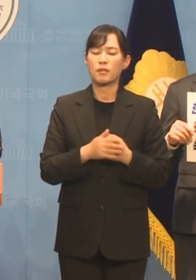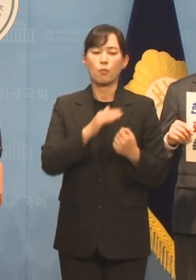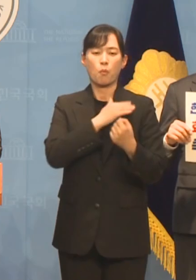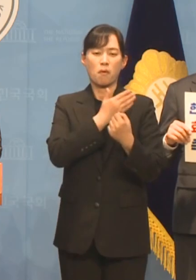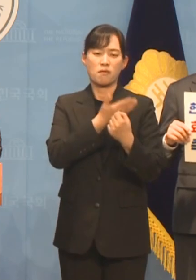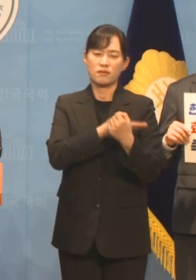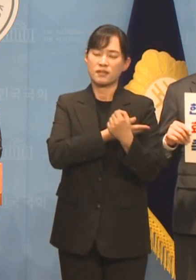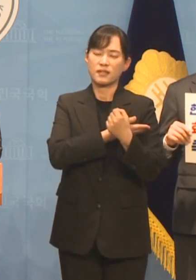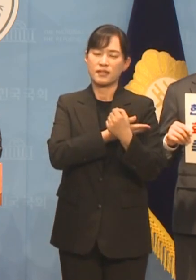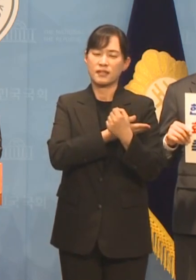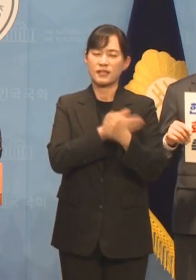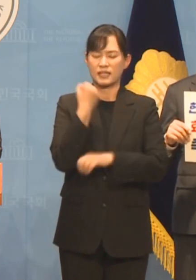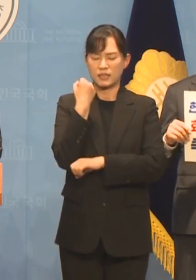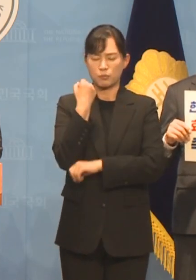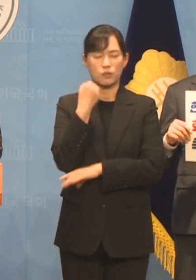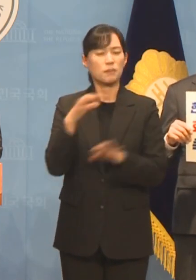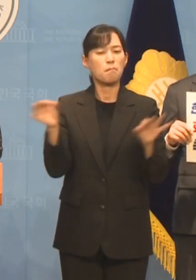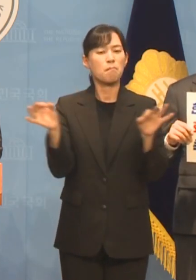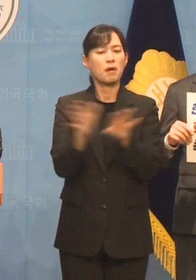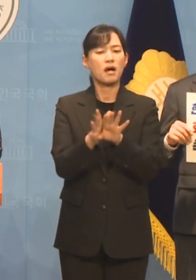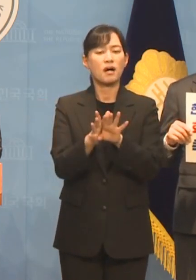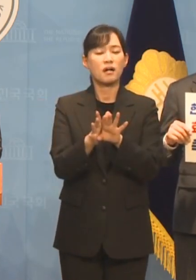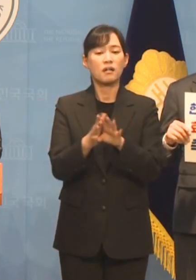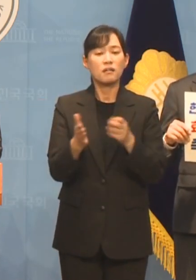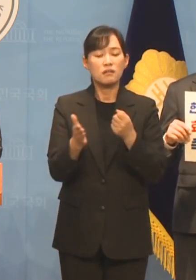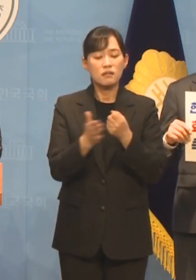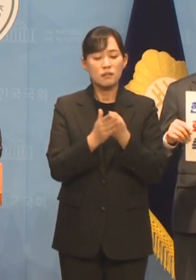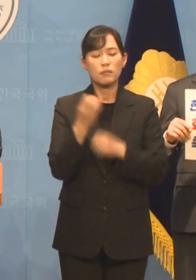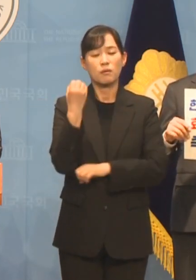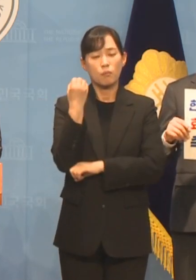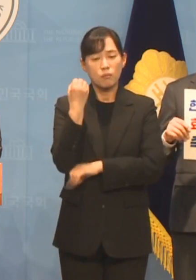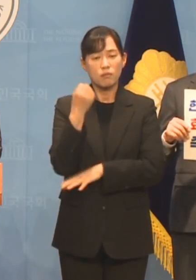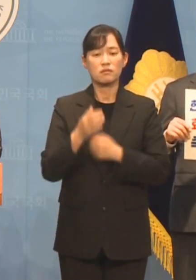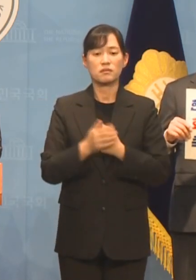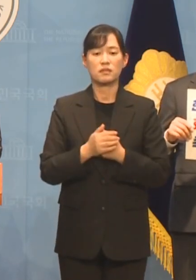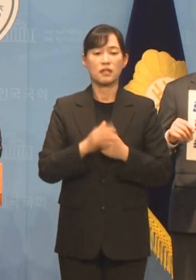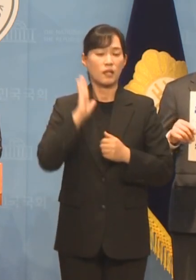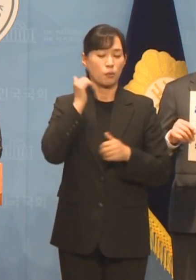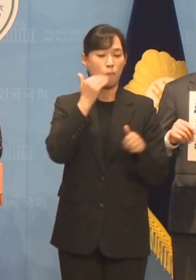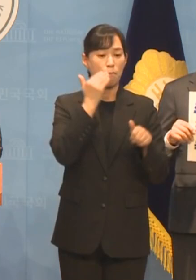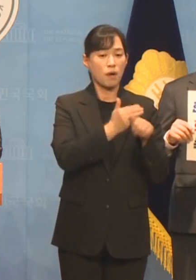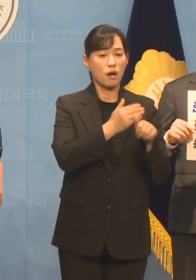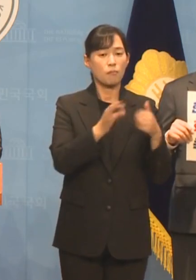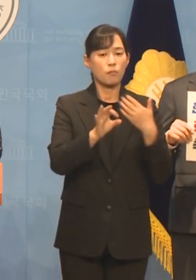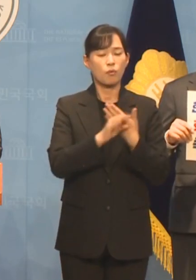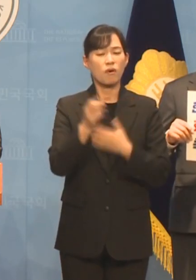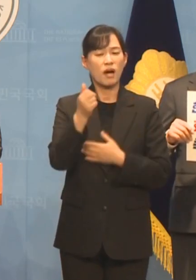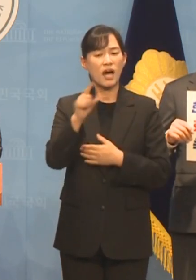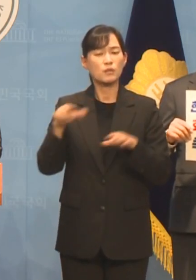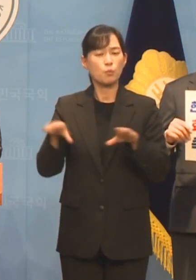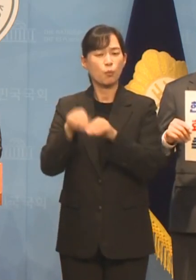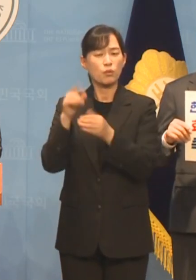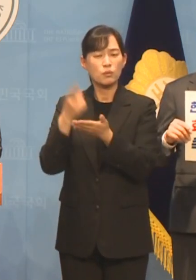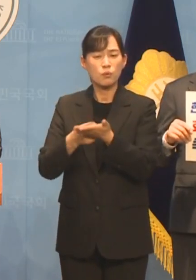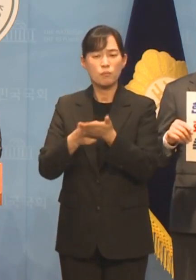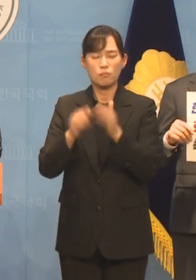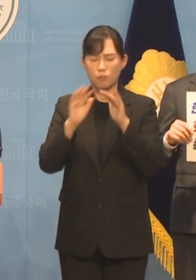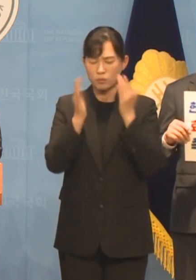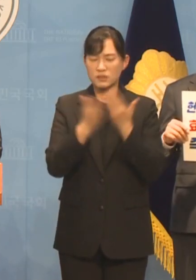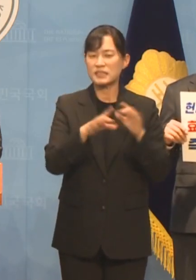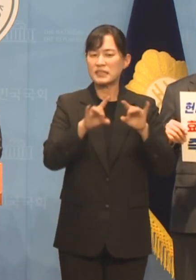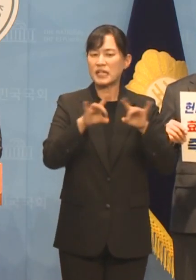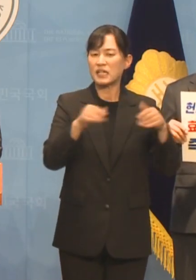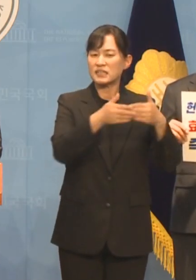권력의 근원이 사라진 겁니다. 그래서 원래는 대통령이 파면되면 한덕수 총리든 모든 각부